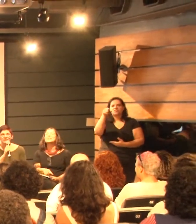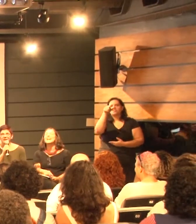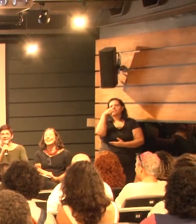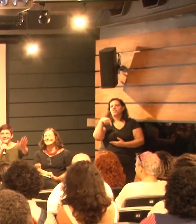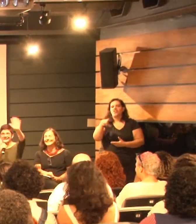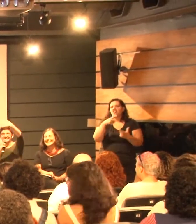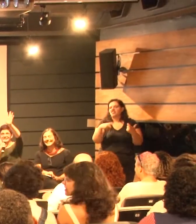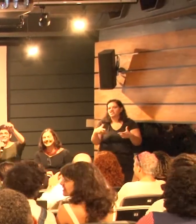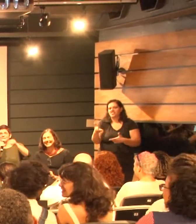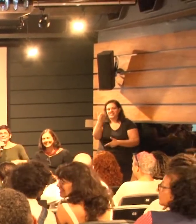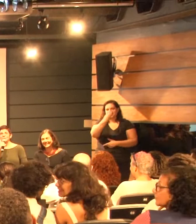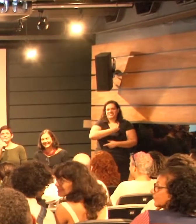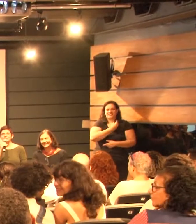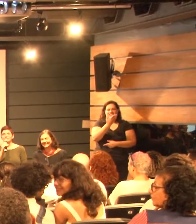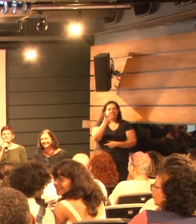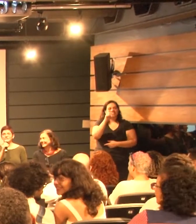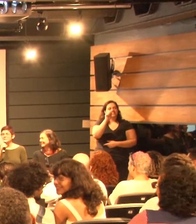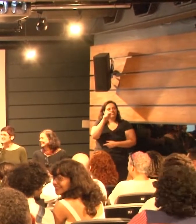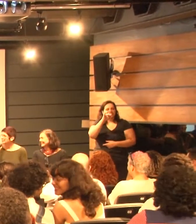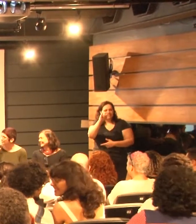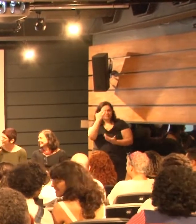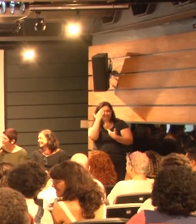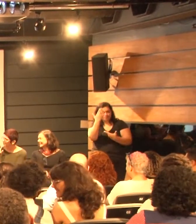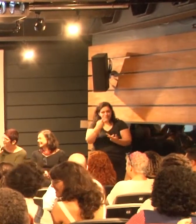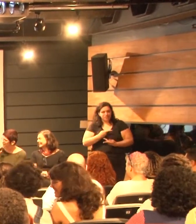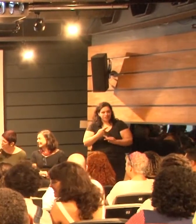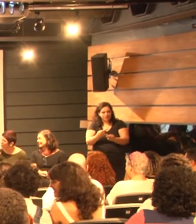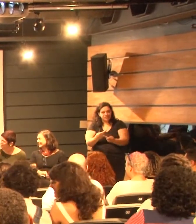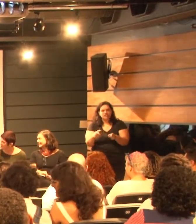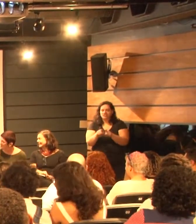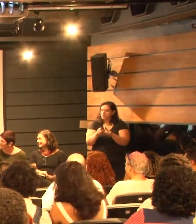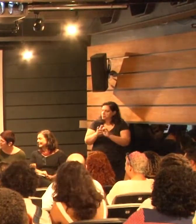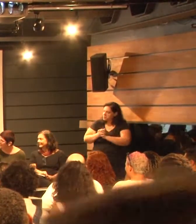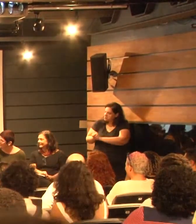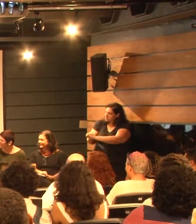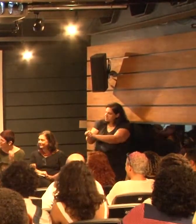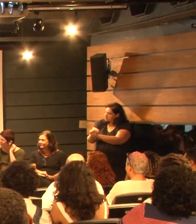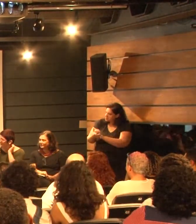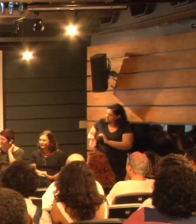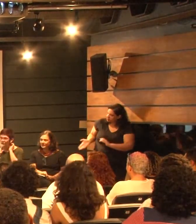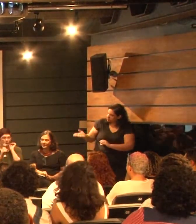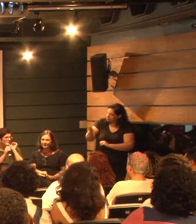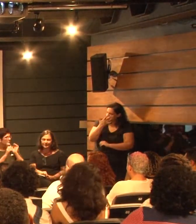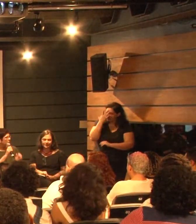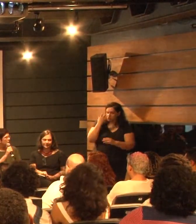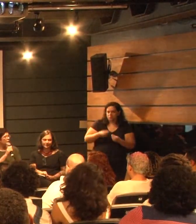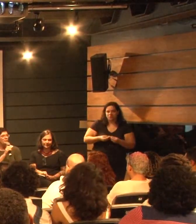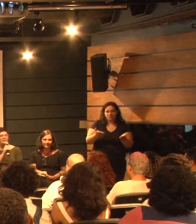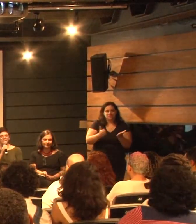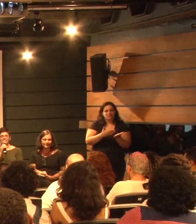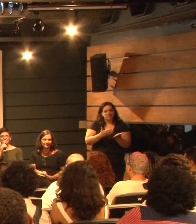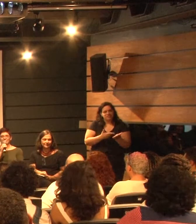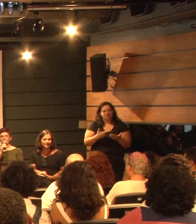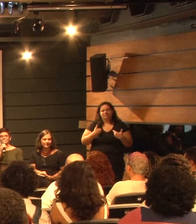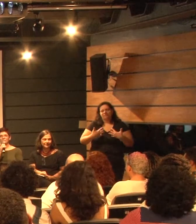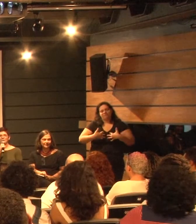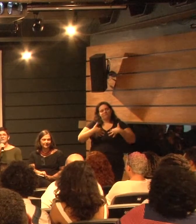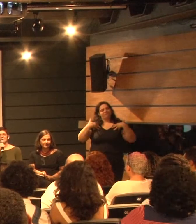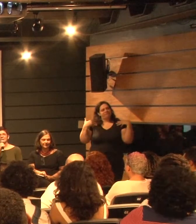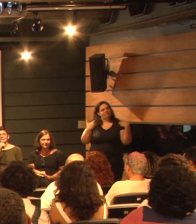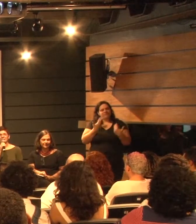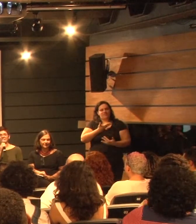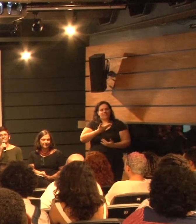dela, pelo convite, parabenizar a todos aqui do lançamento coletivo. Uma alegria